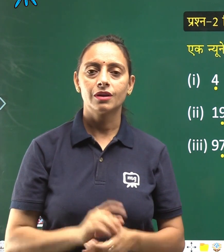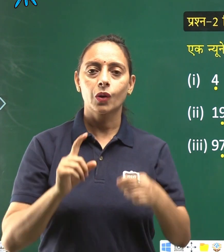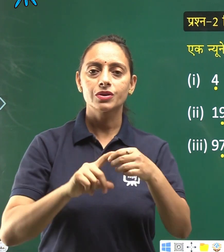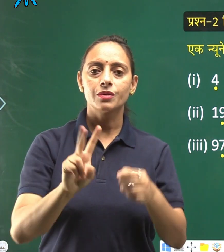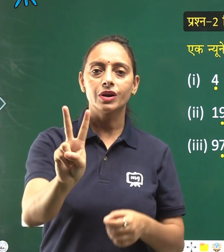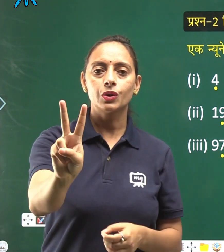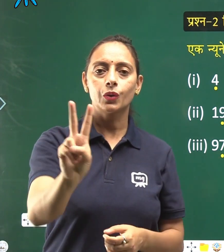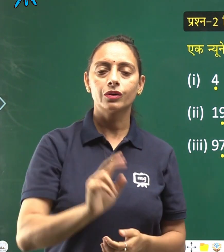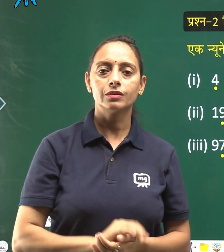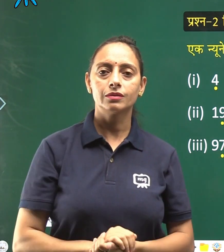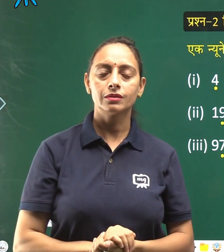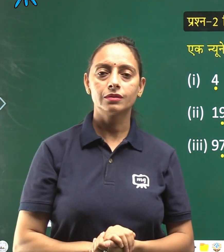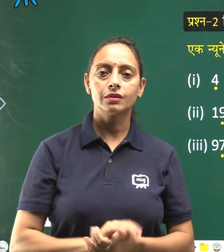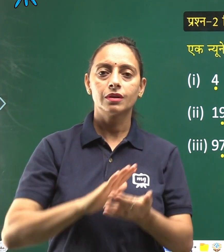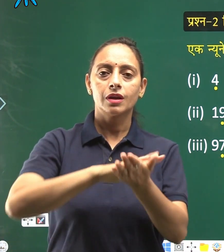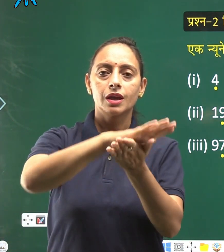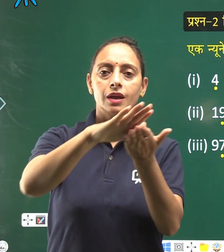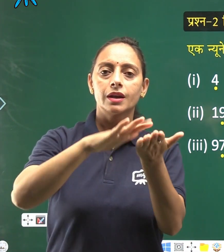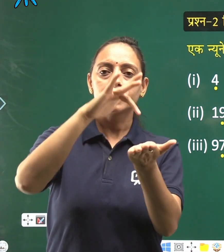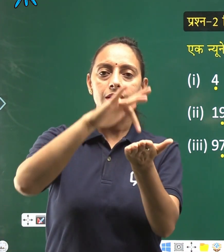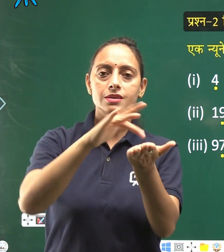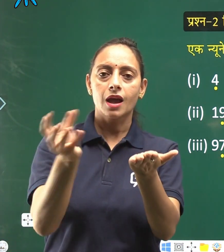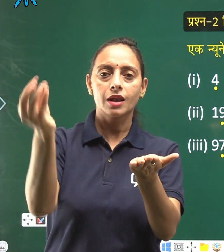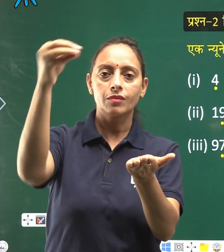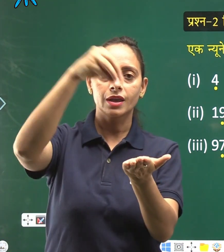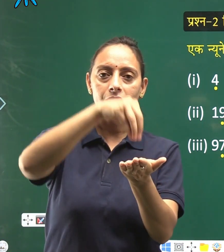प्रश्न 2, रिक्त स्थान भरिए।